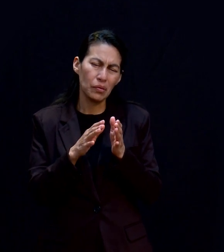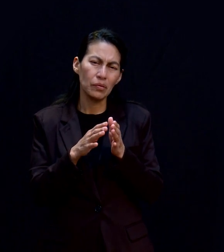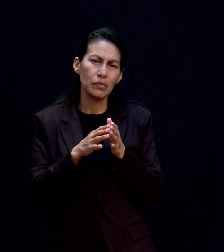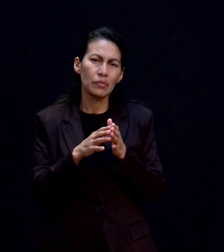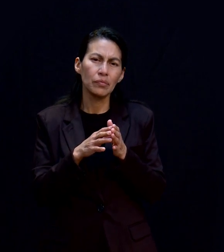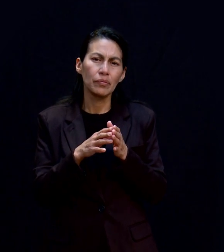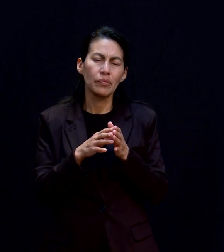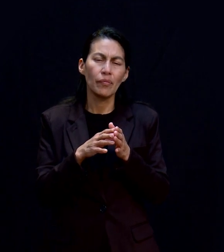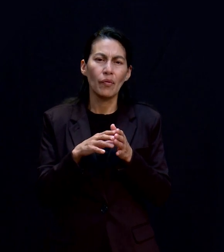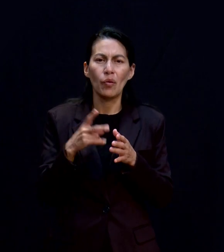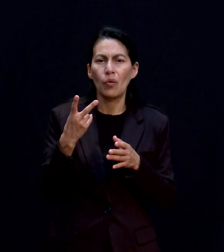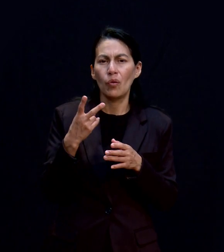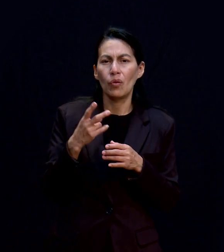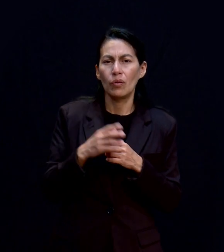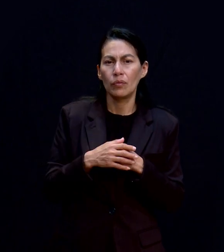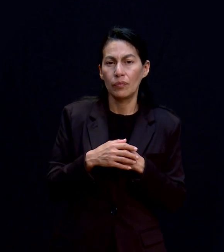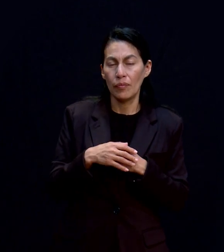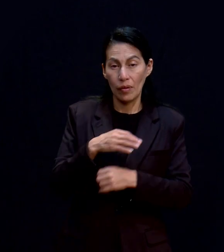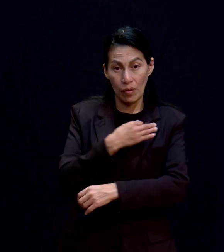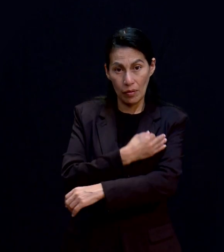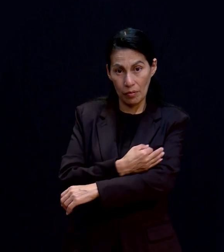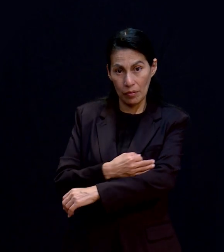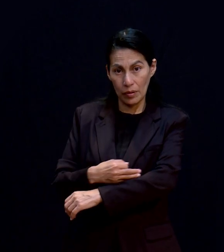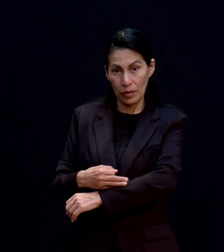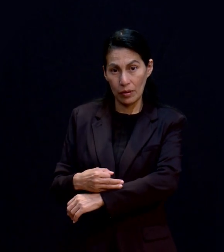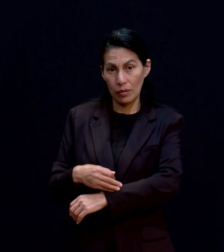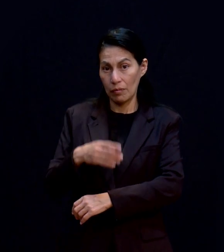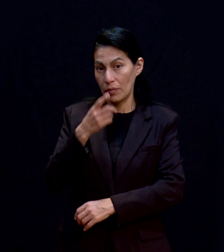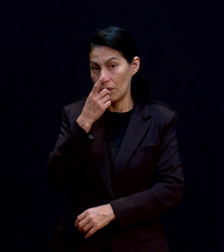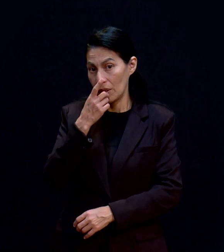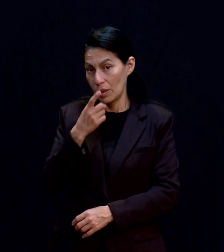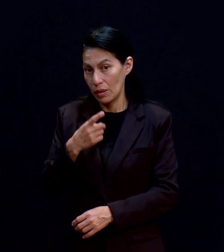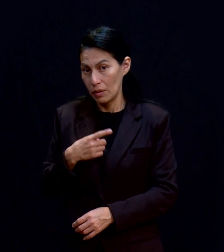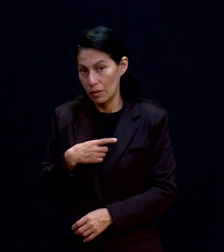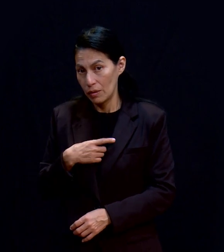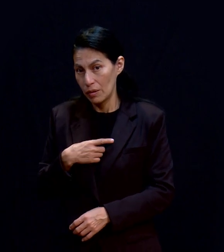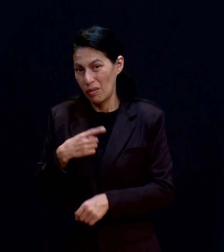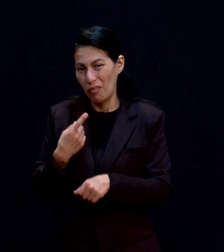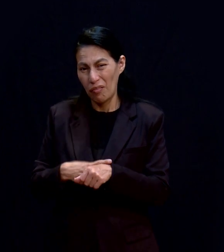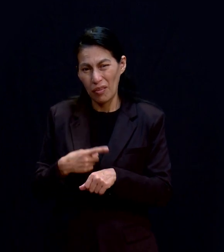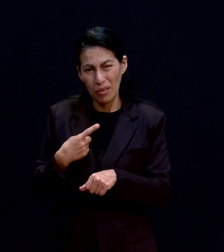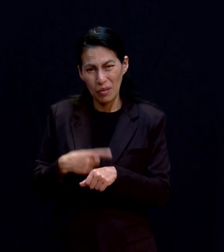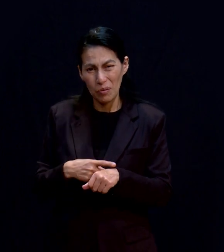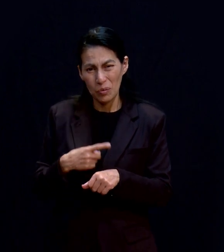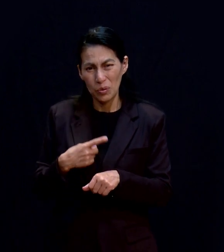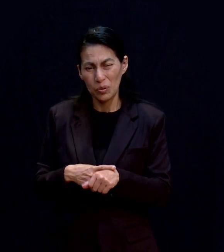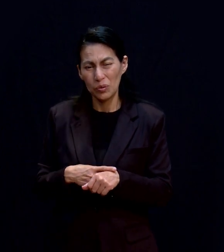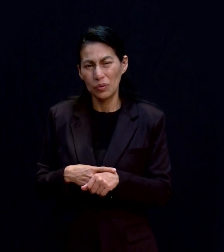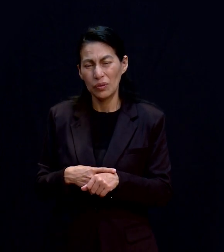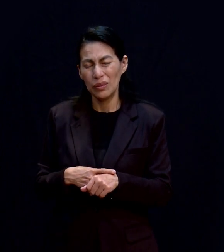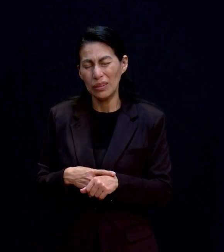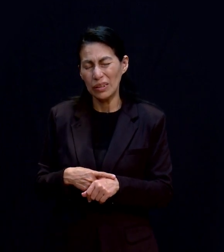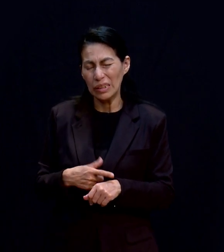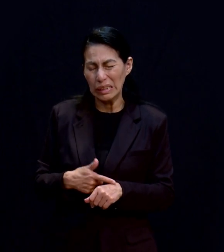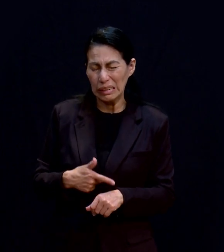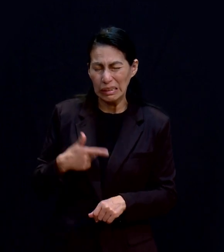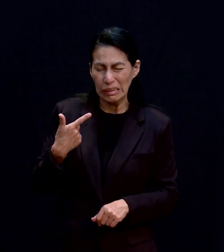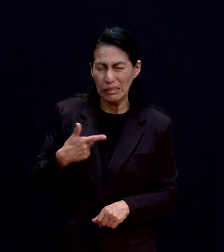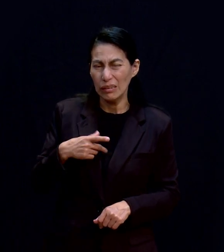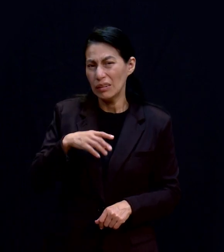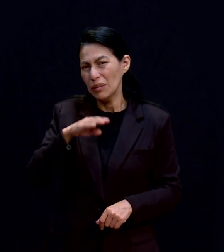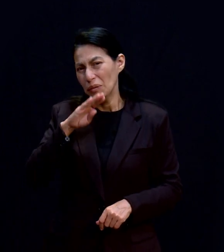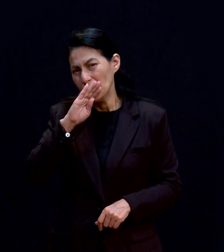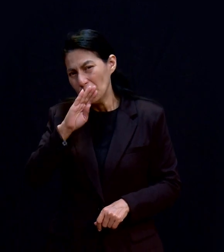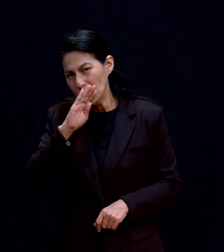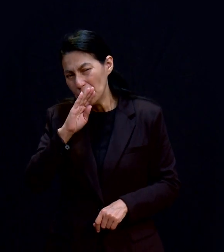o entre dos meses por ahí recibo llamadas de mi familia y mi familia súper mal enfermos